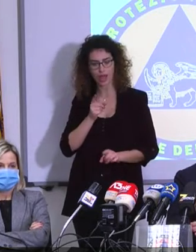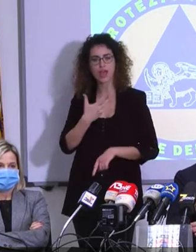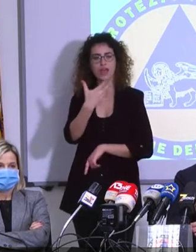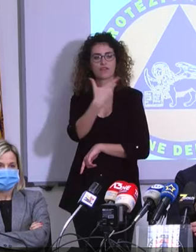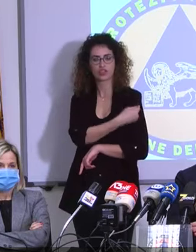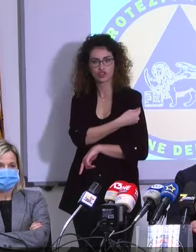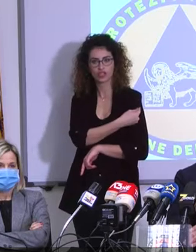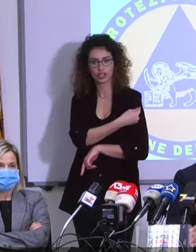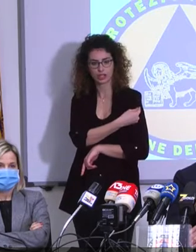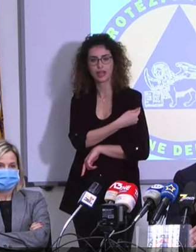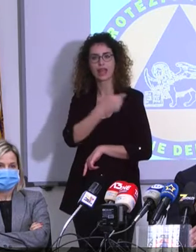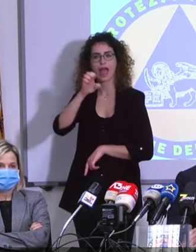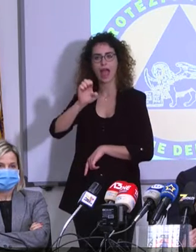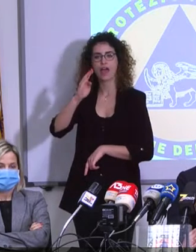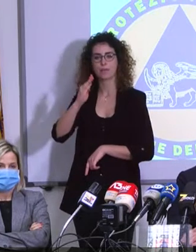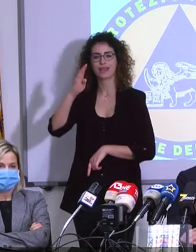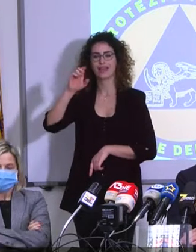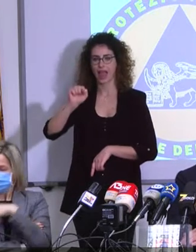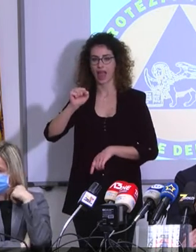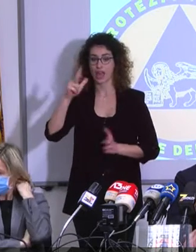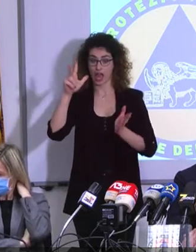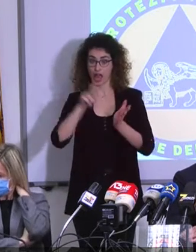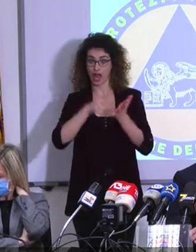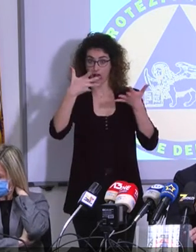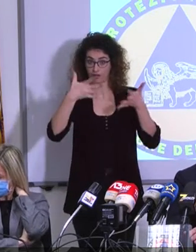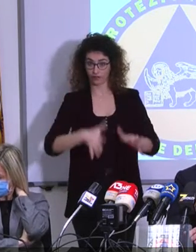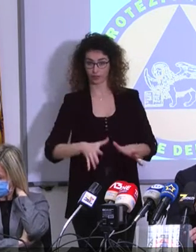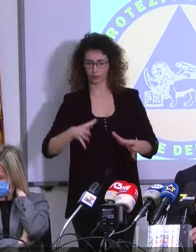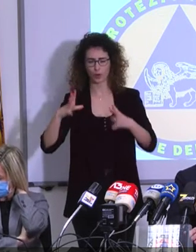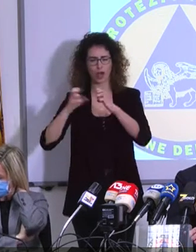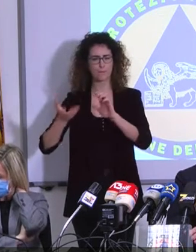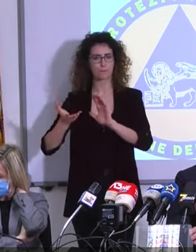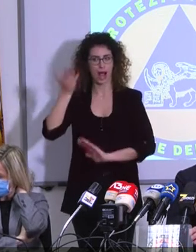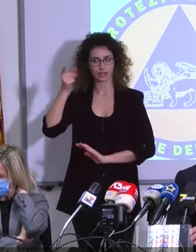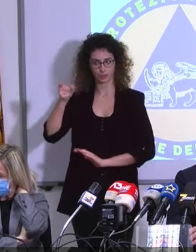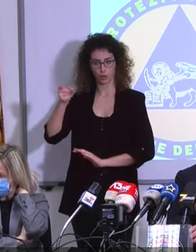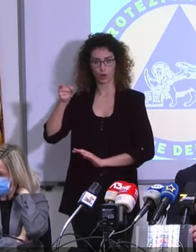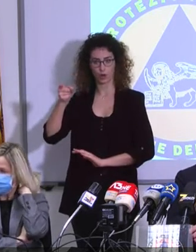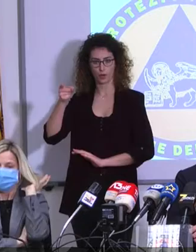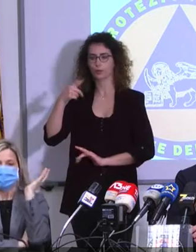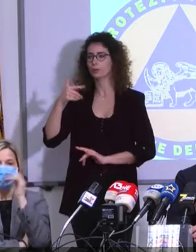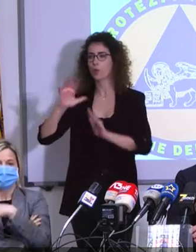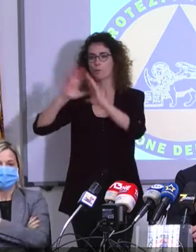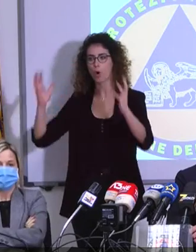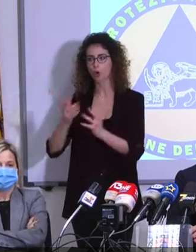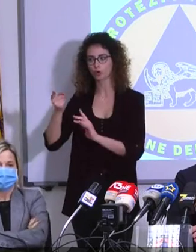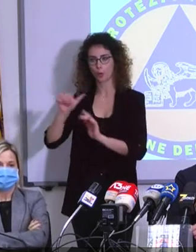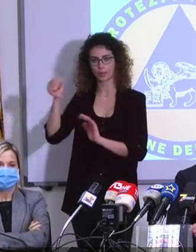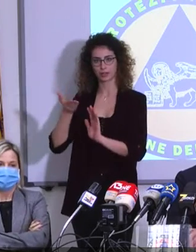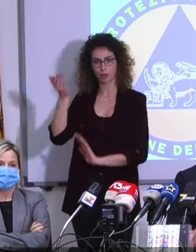and drug administration quindi il massimo ente di certificazione diciamo che viene riconosciuto a livello planetario